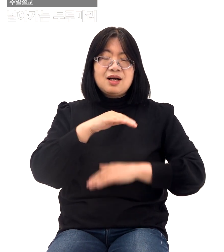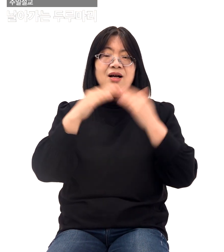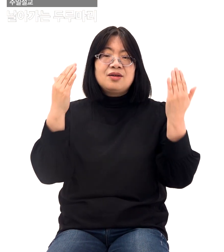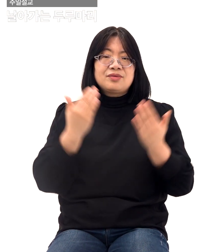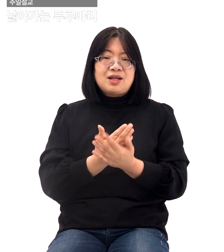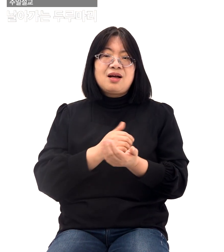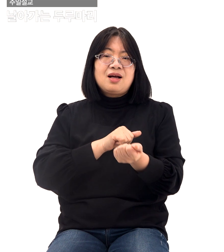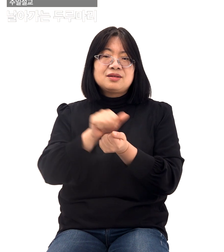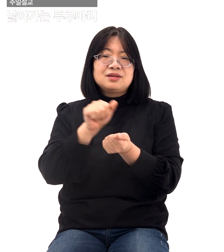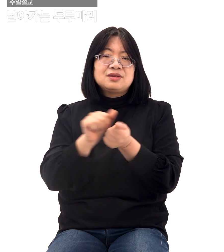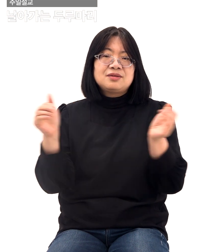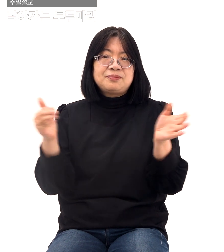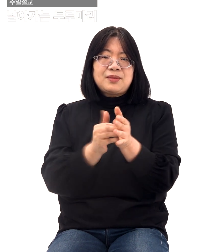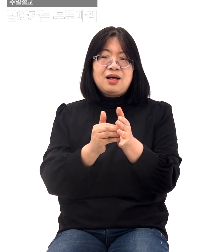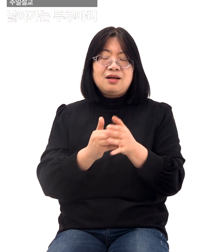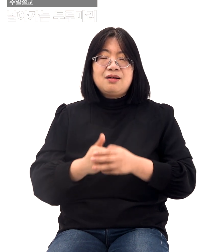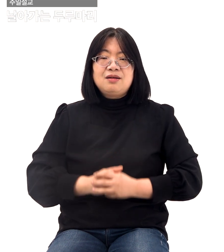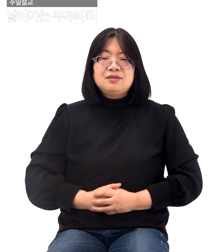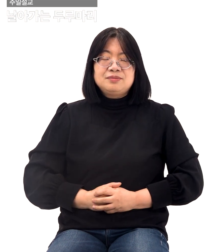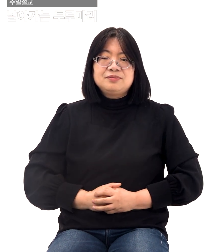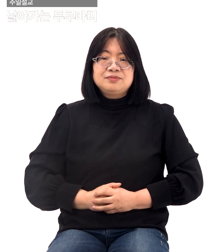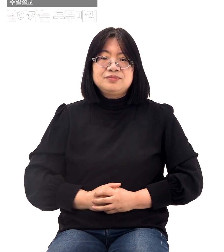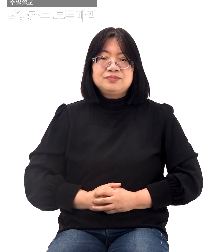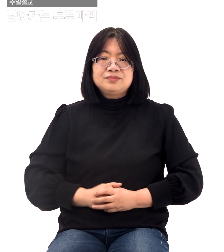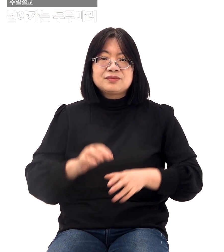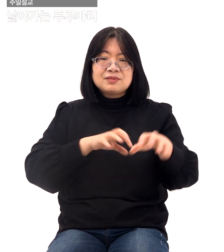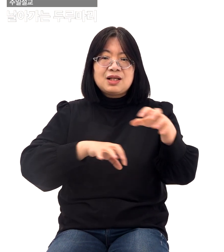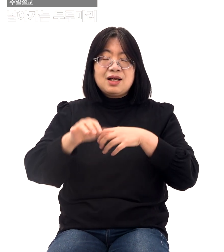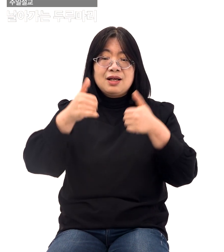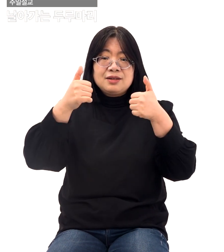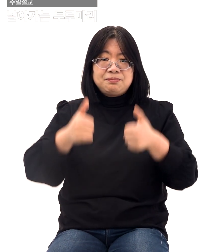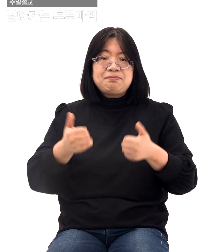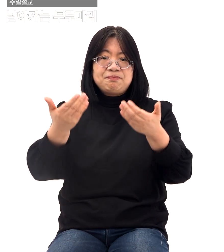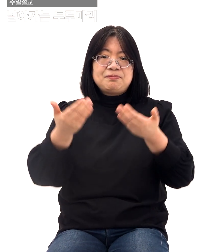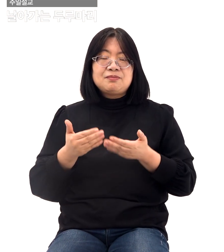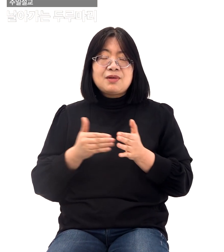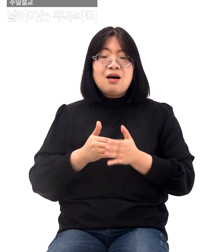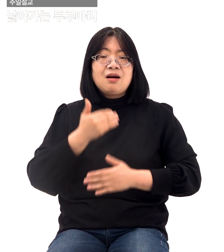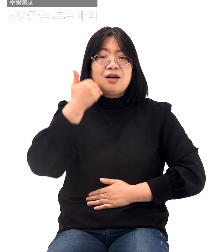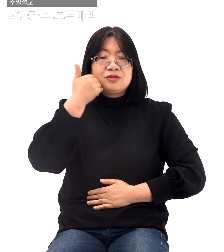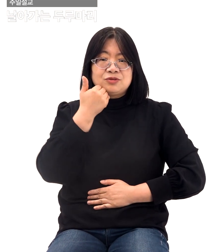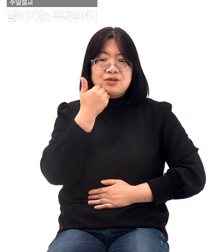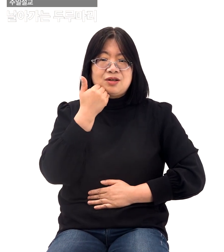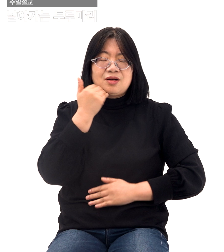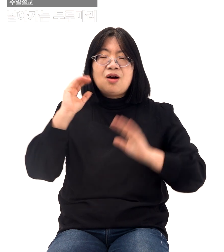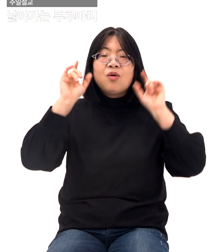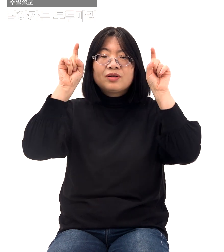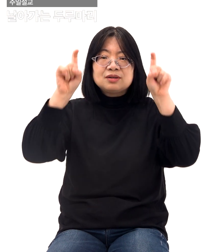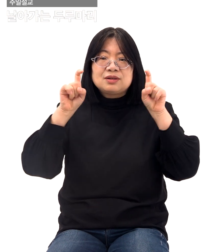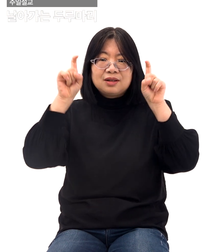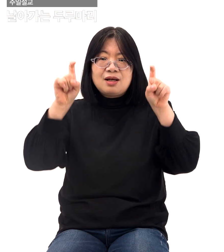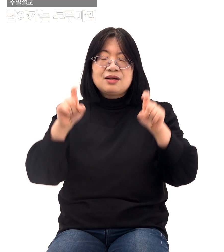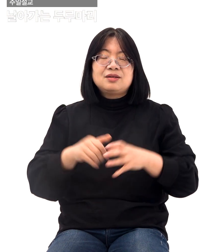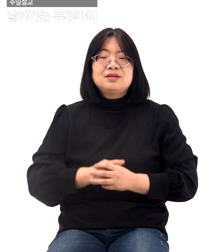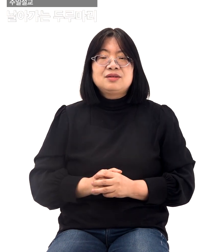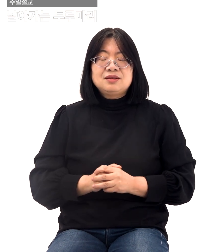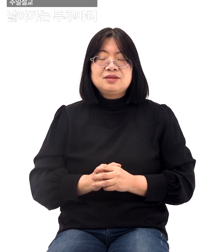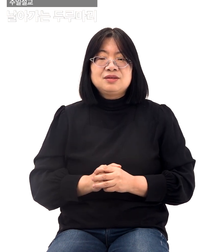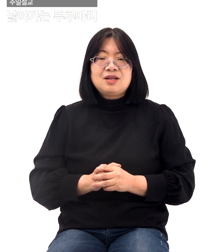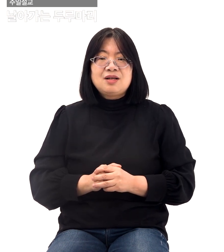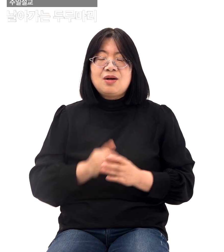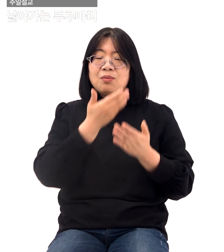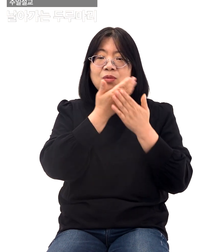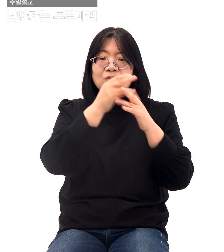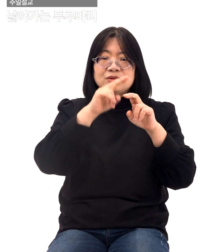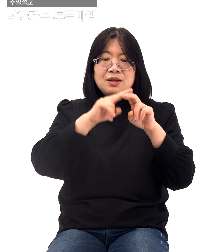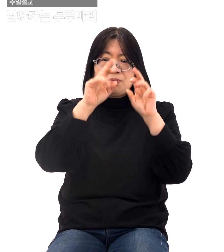다 씻어주셨습니다. 대신 심판을 받은 거예요. 누가? 어린 양이. 그래서